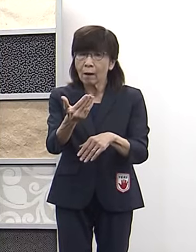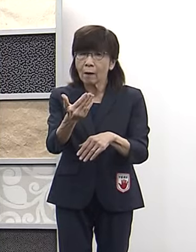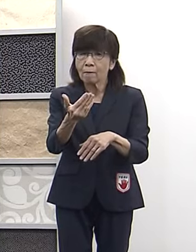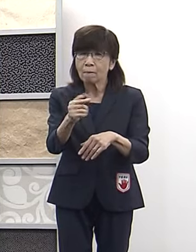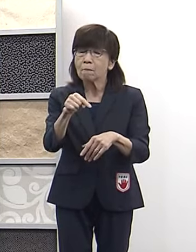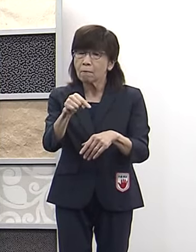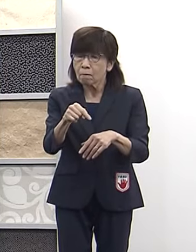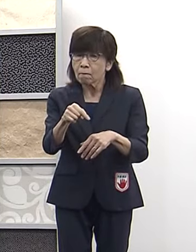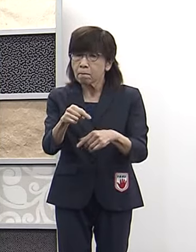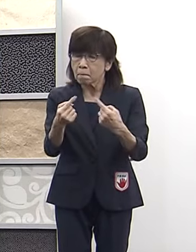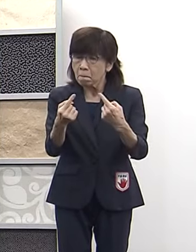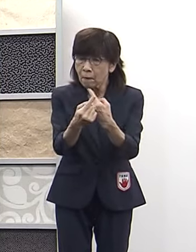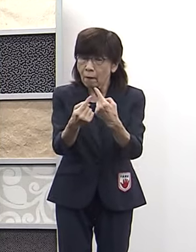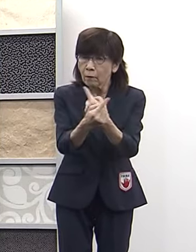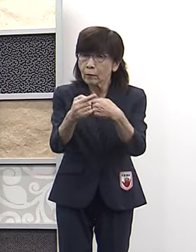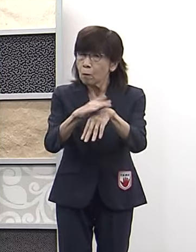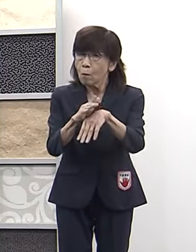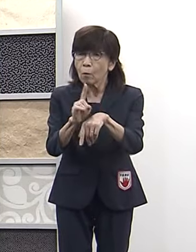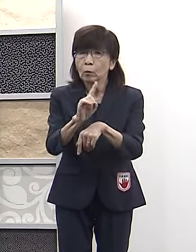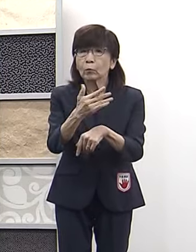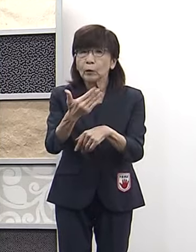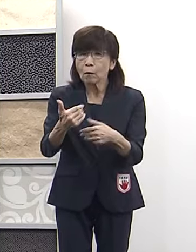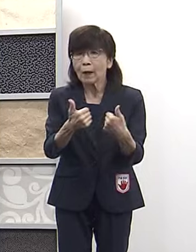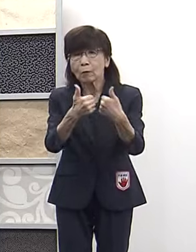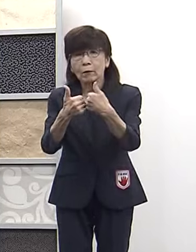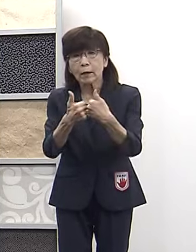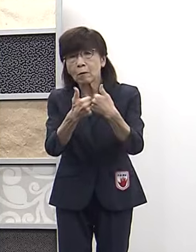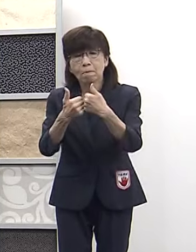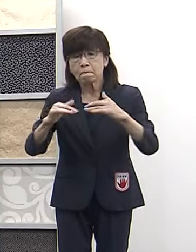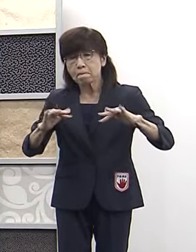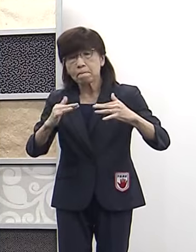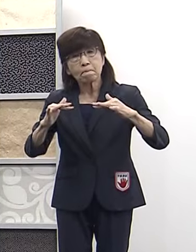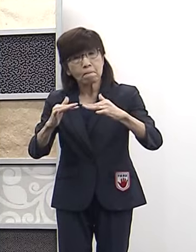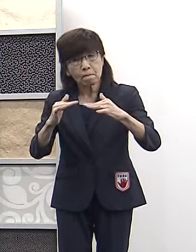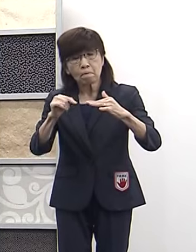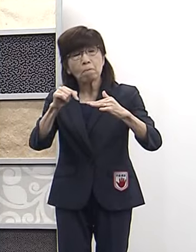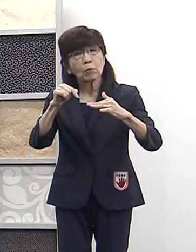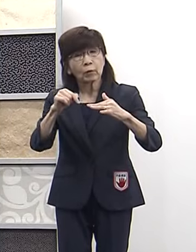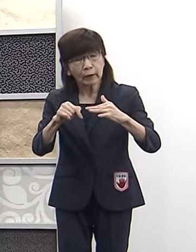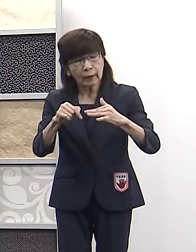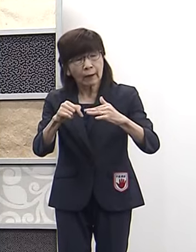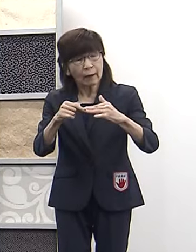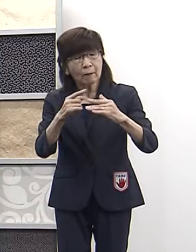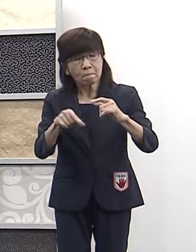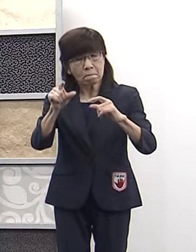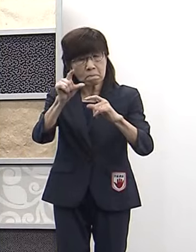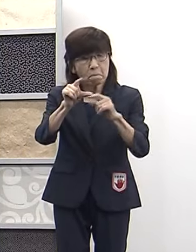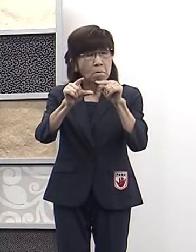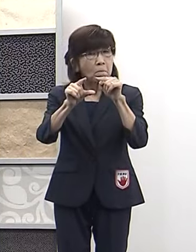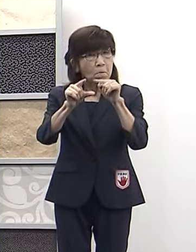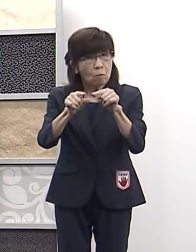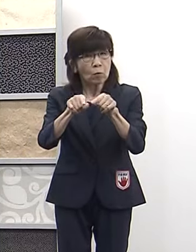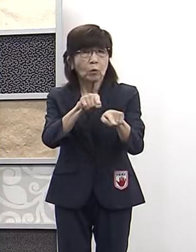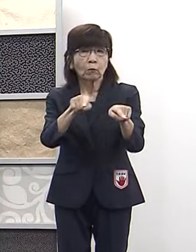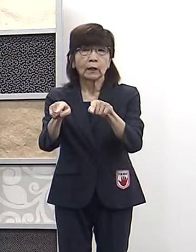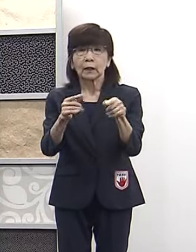善のポイントをですね、議論をして、必要な点を指示したところでございます。